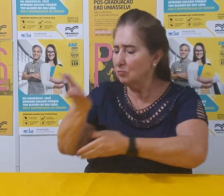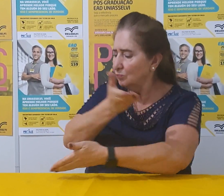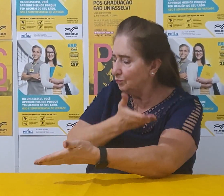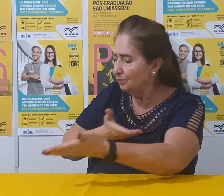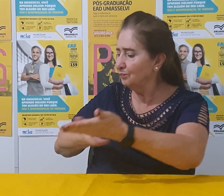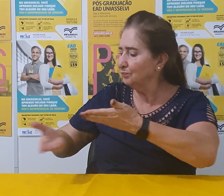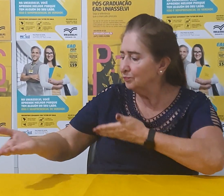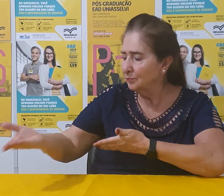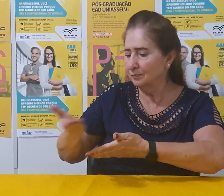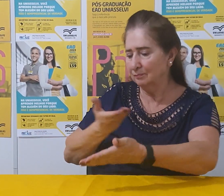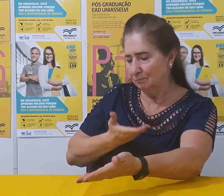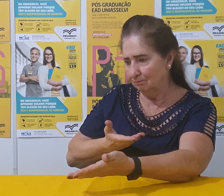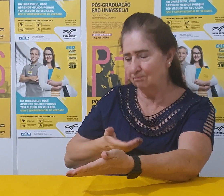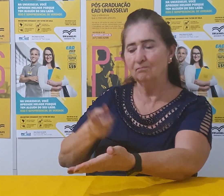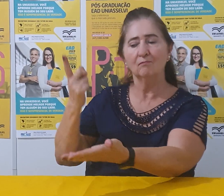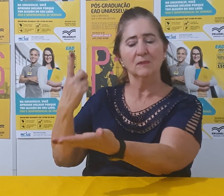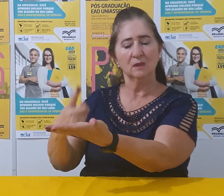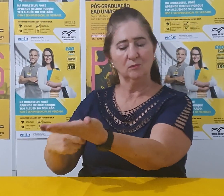se comprometam com a sua inclusão,